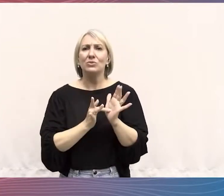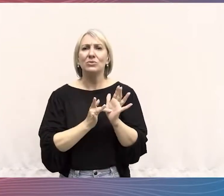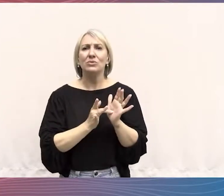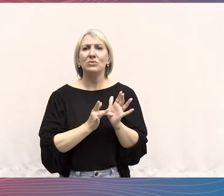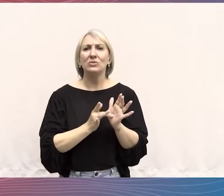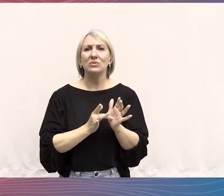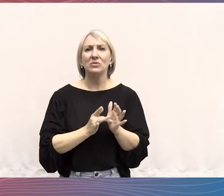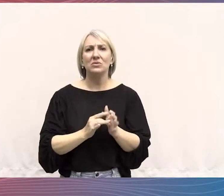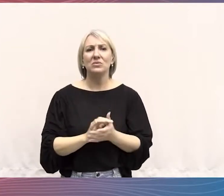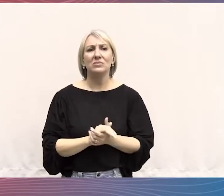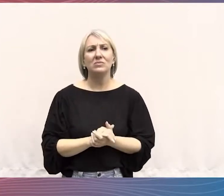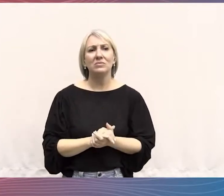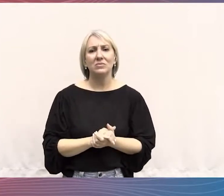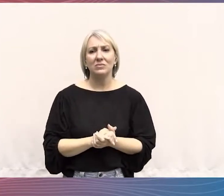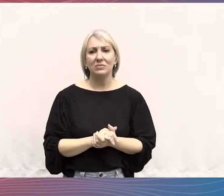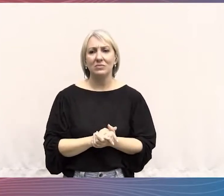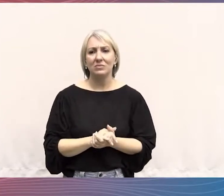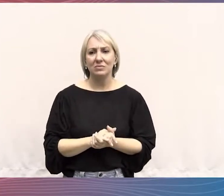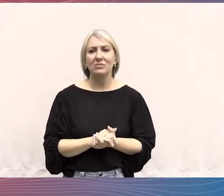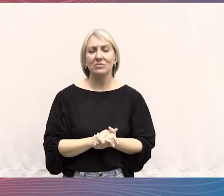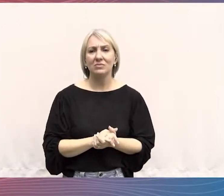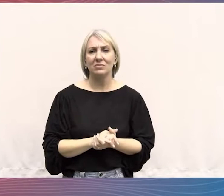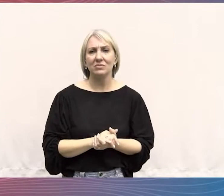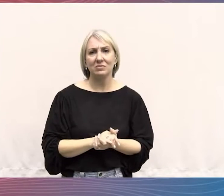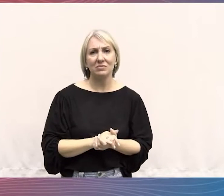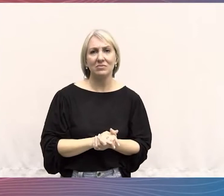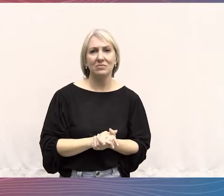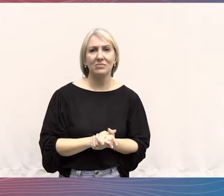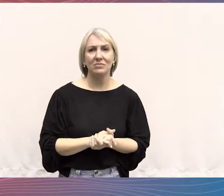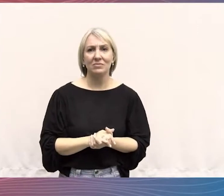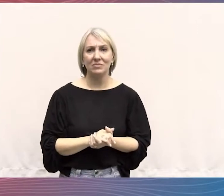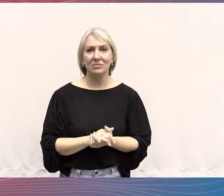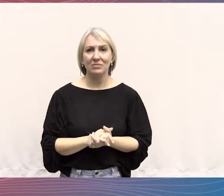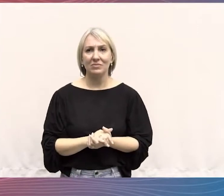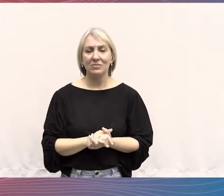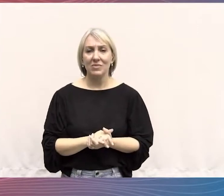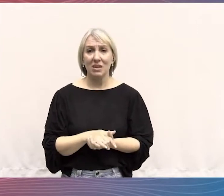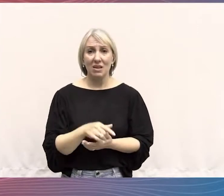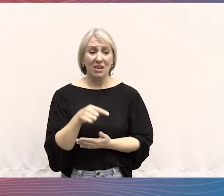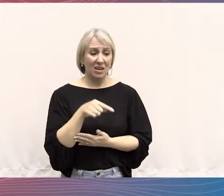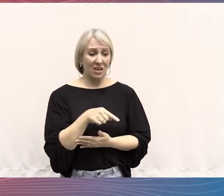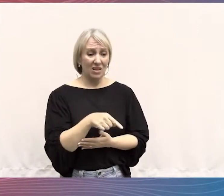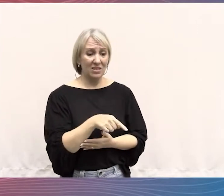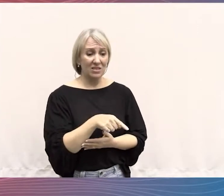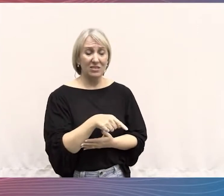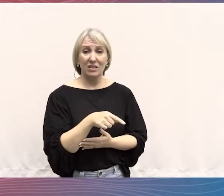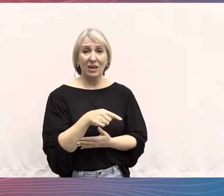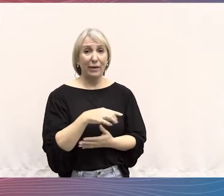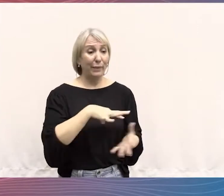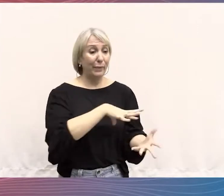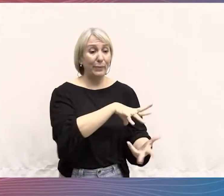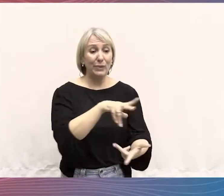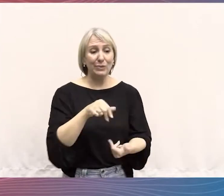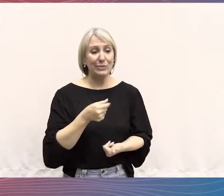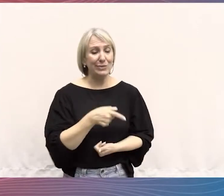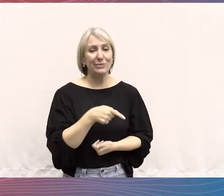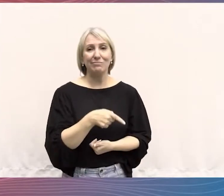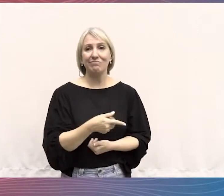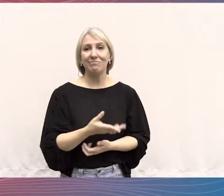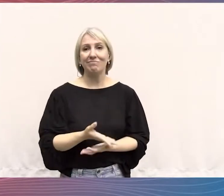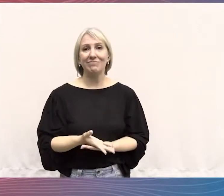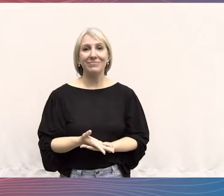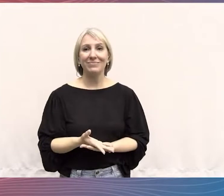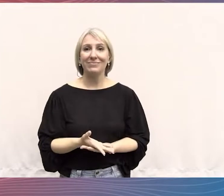de nós as suas algemas. Então, esses são as nações aqui da terra. Eles não querem